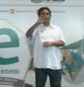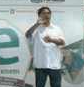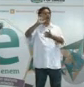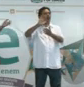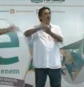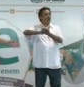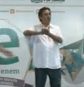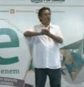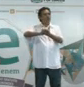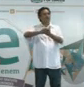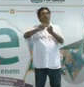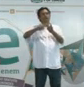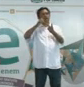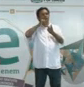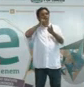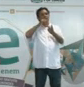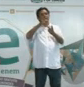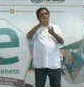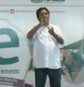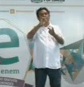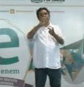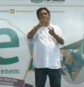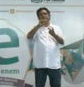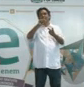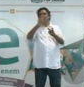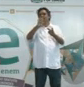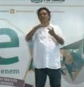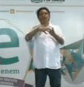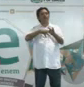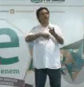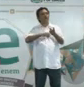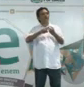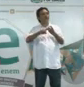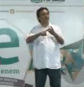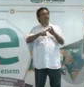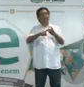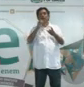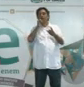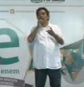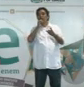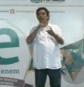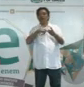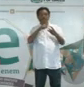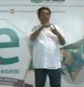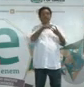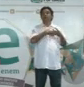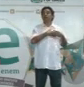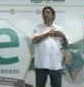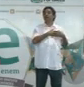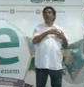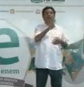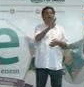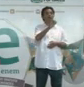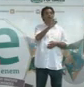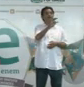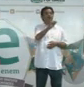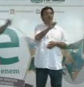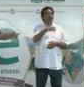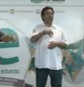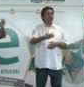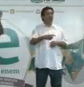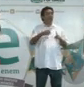bem casado, com a piedade, ainda tem uma meninazinha, ok. Se apaixona pela Rita Baiana. Mas a Rita Baiana já